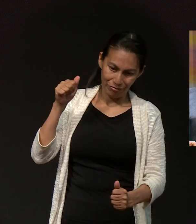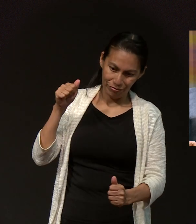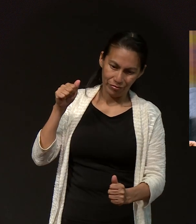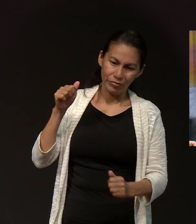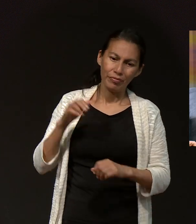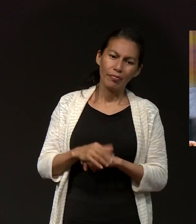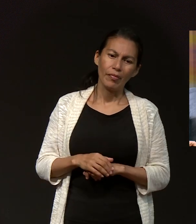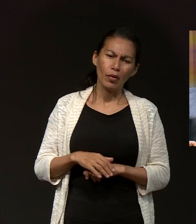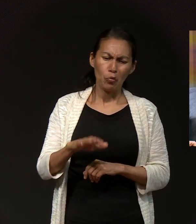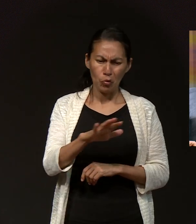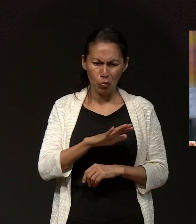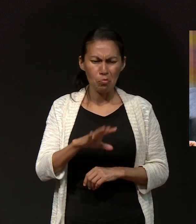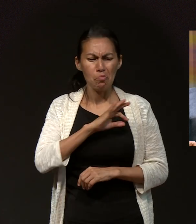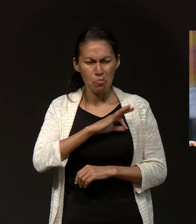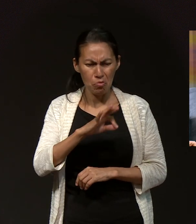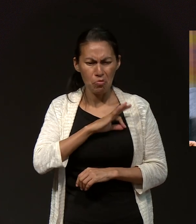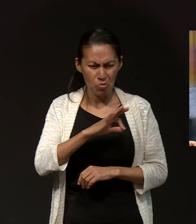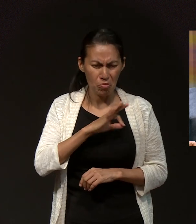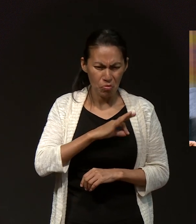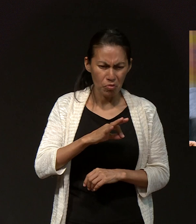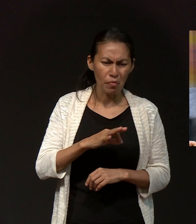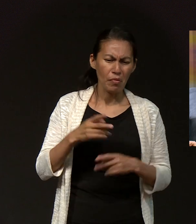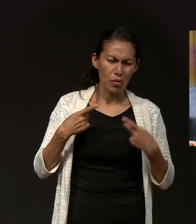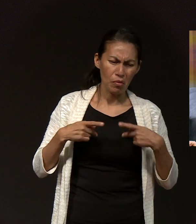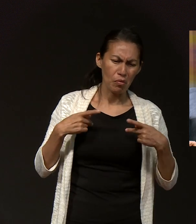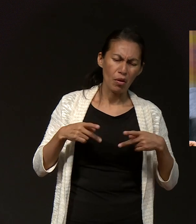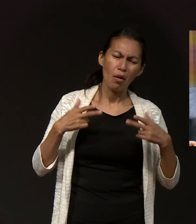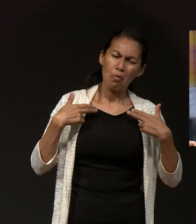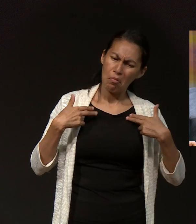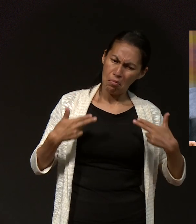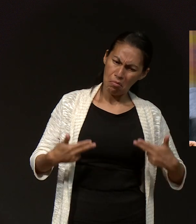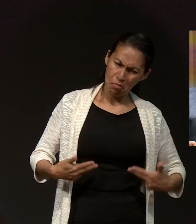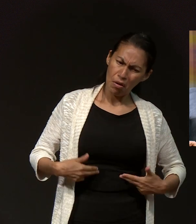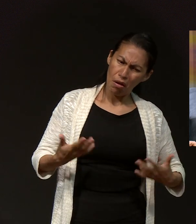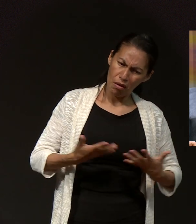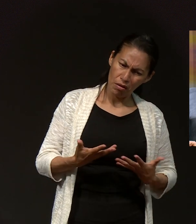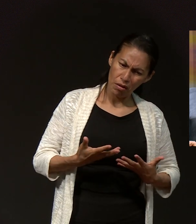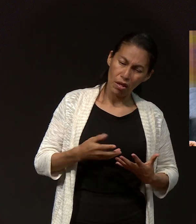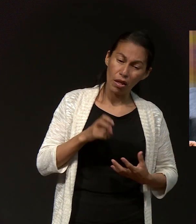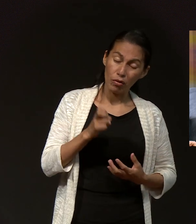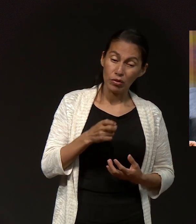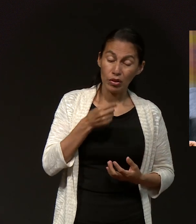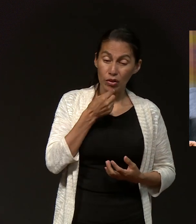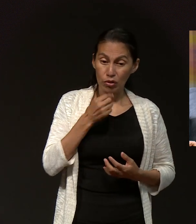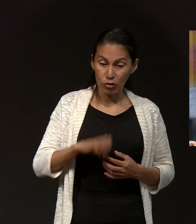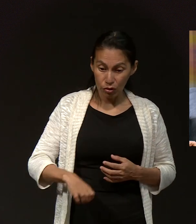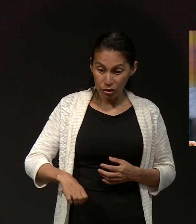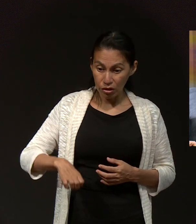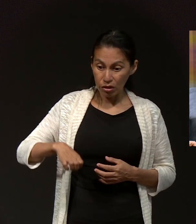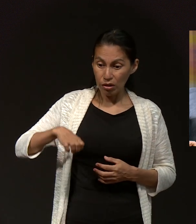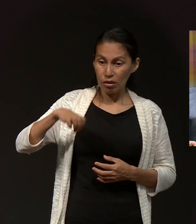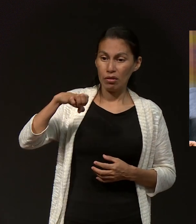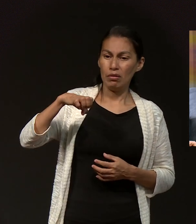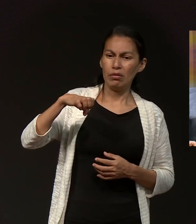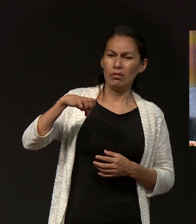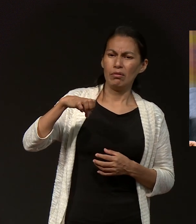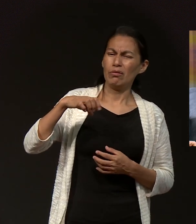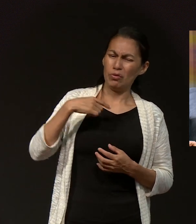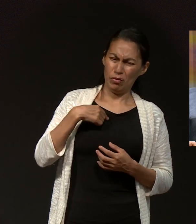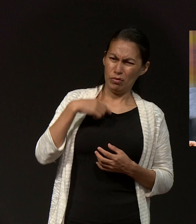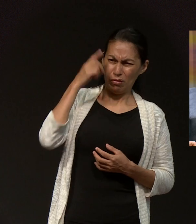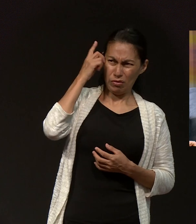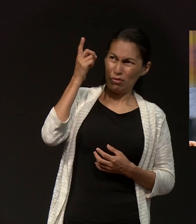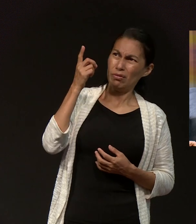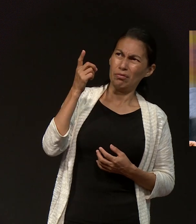Tú lo haces por los principios y las convicciones humanas, ¿no? Entonces, esta educación hace que cuando lleguen a esas edades